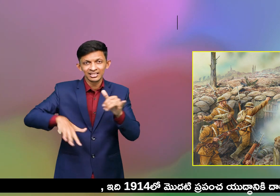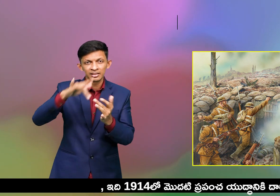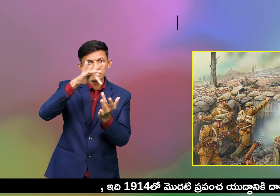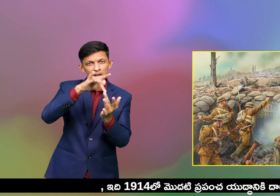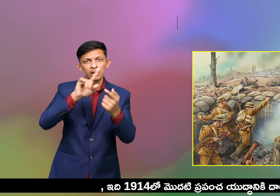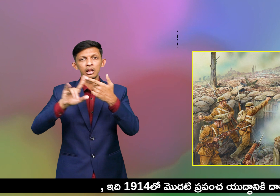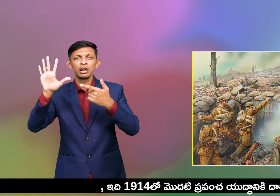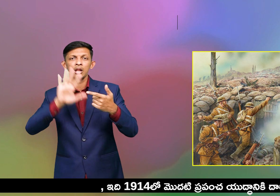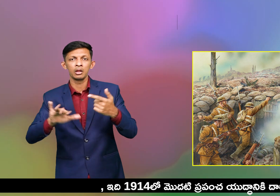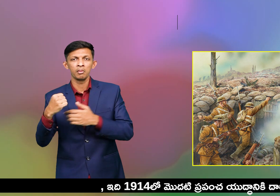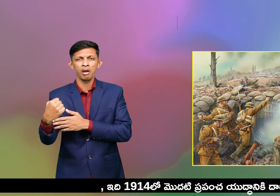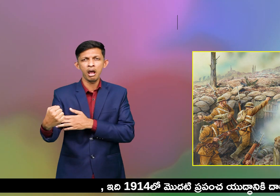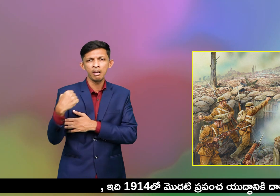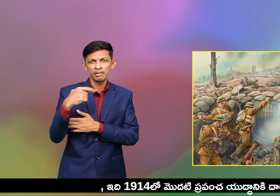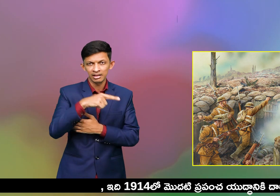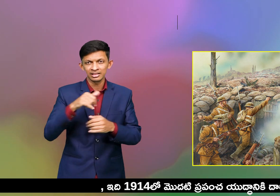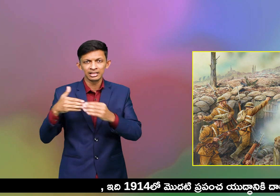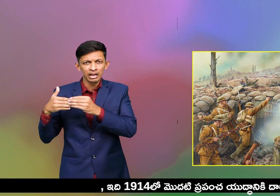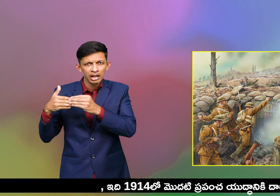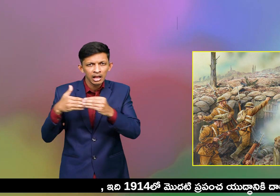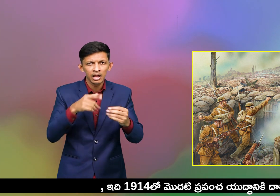1914లో మొదటి ప్రపంచ యుద్ధానికి దారితీసింది.